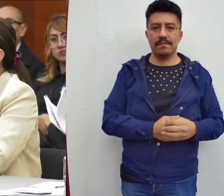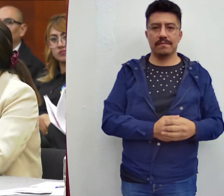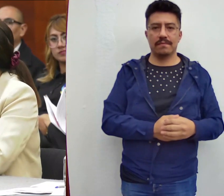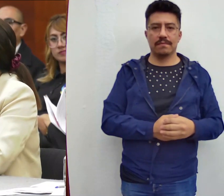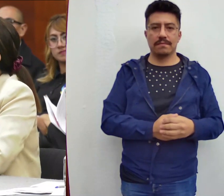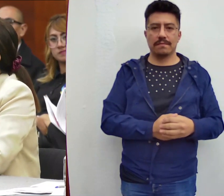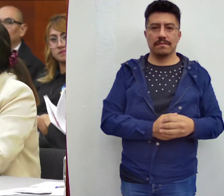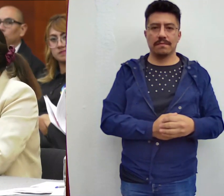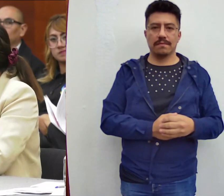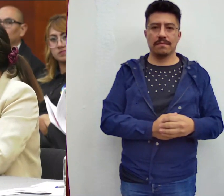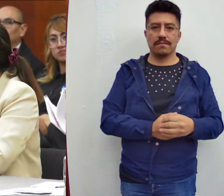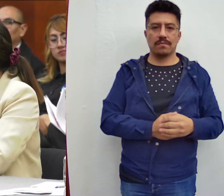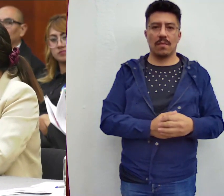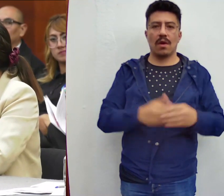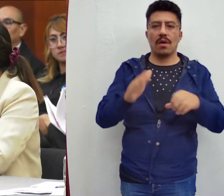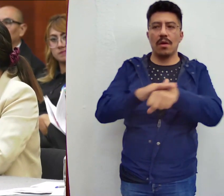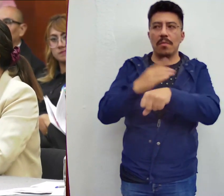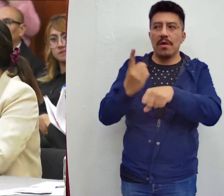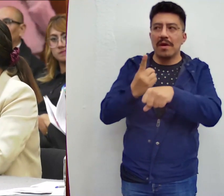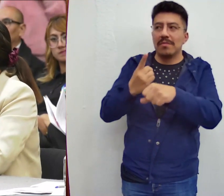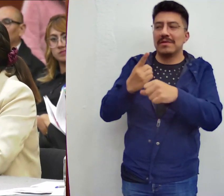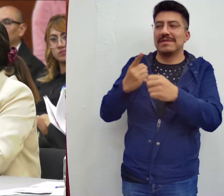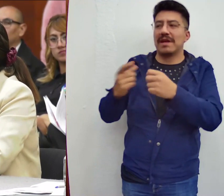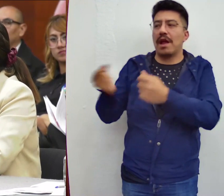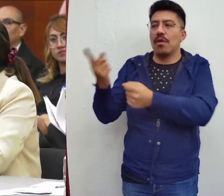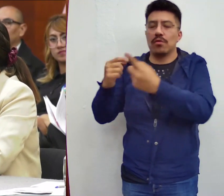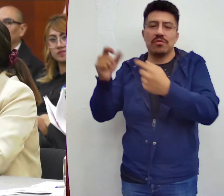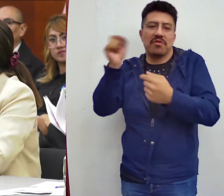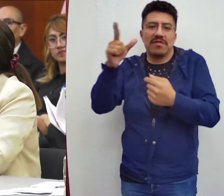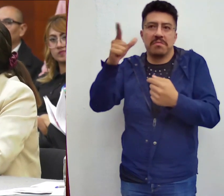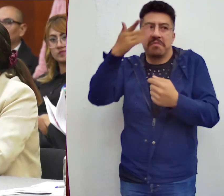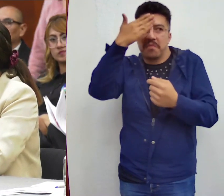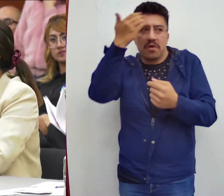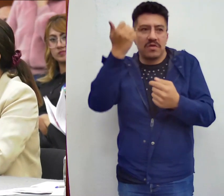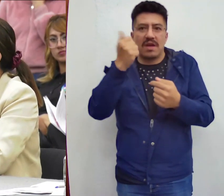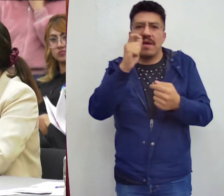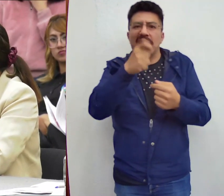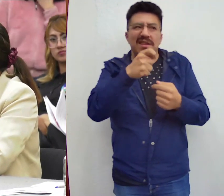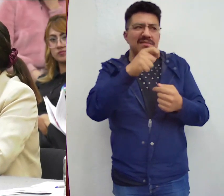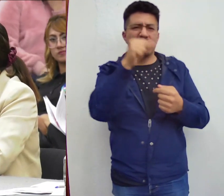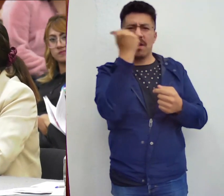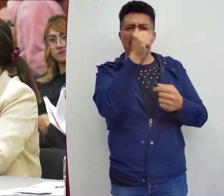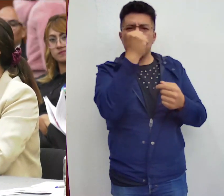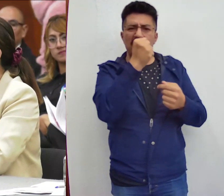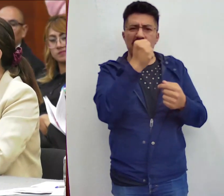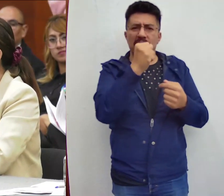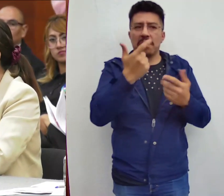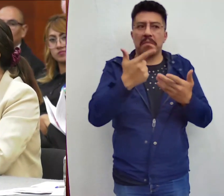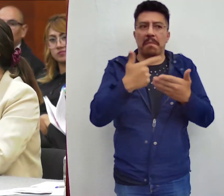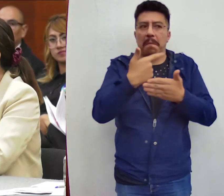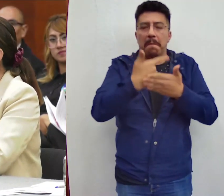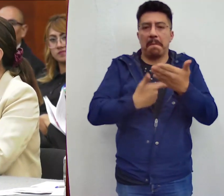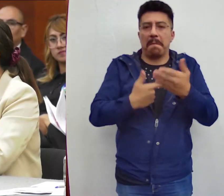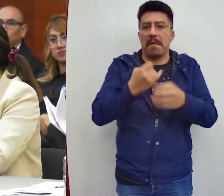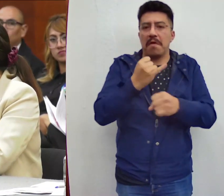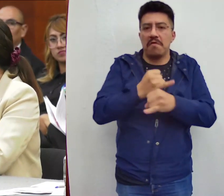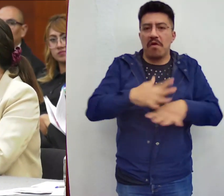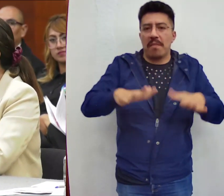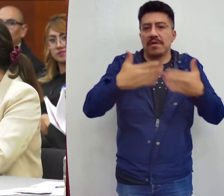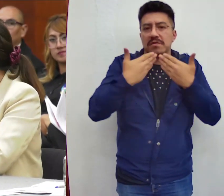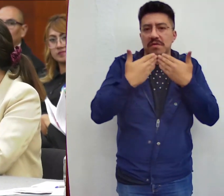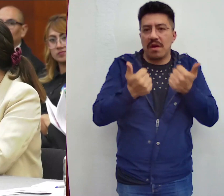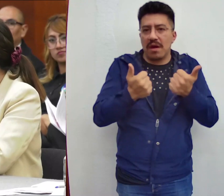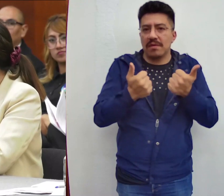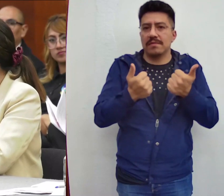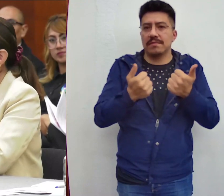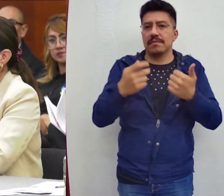para muchos un misterio todavía todo lo que es acerca del autismo, aunque ya existen protocolos y estándares, ¿verdad?, para medirlo, para